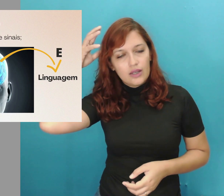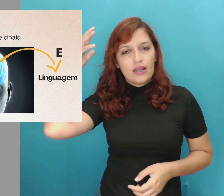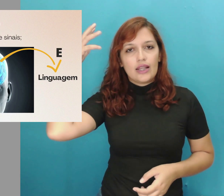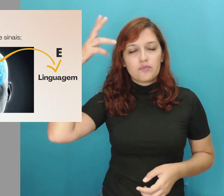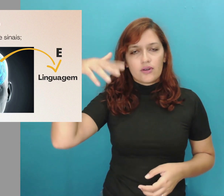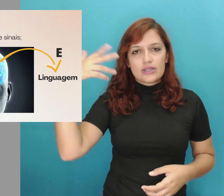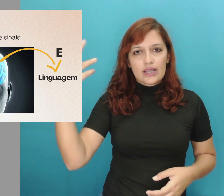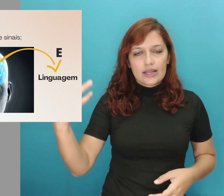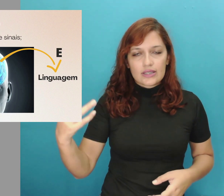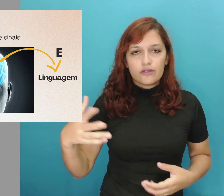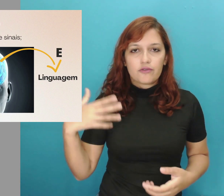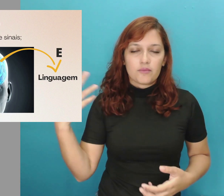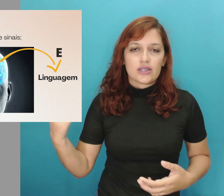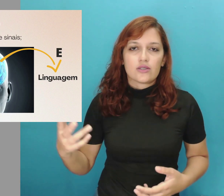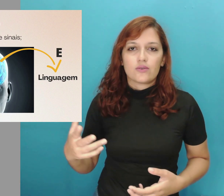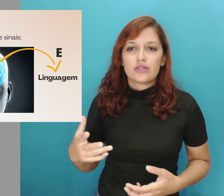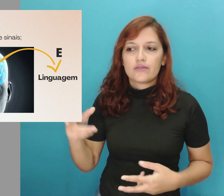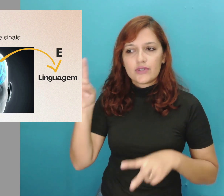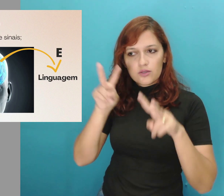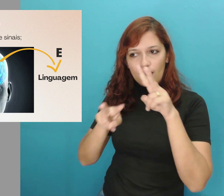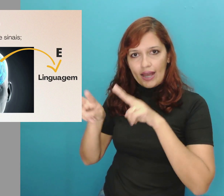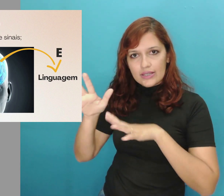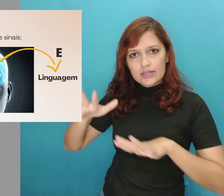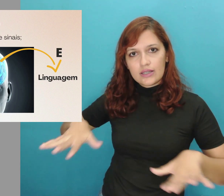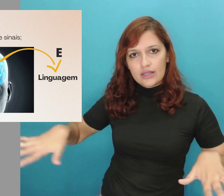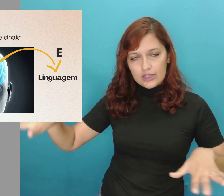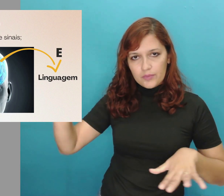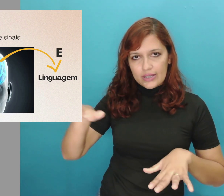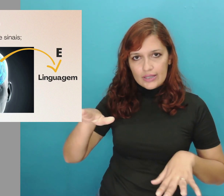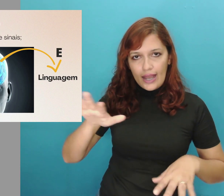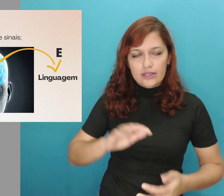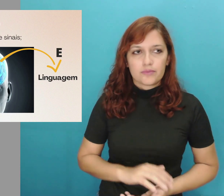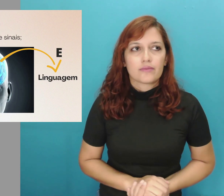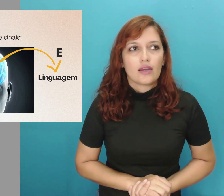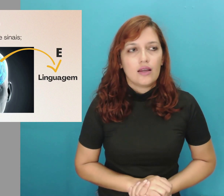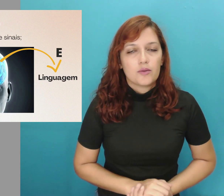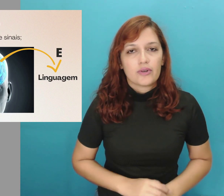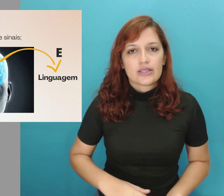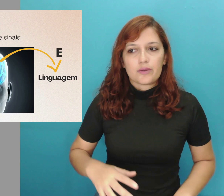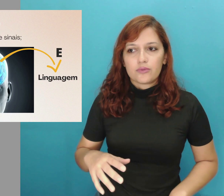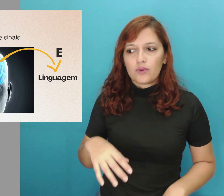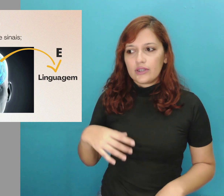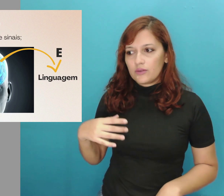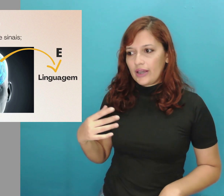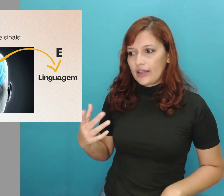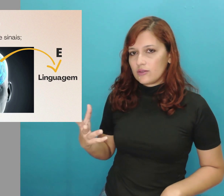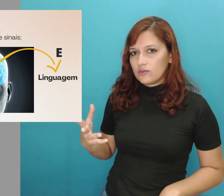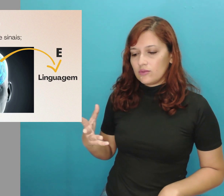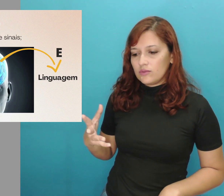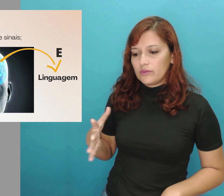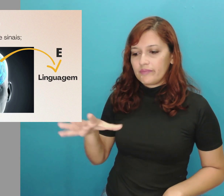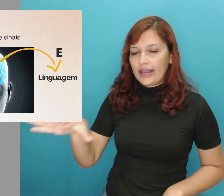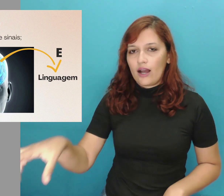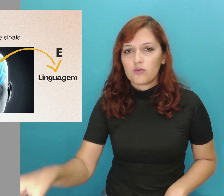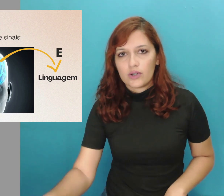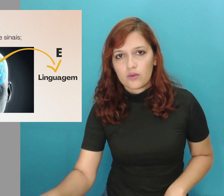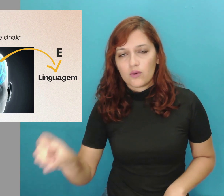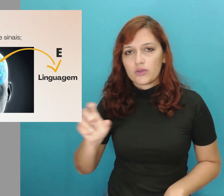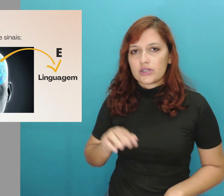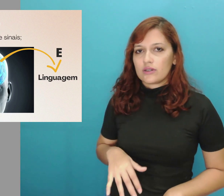ele processa informações visuais e espaciais. Por exemplo, quando eu quero pegar alguma coisa ou